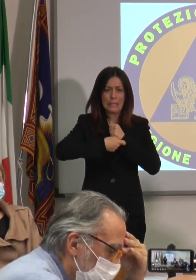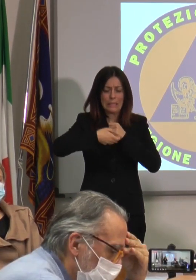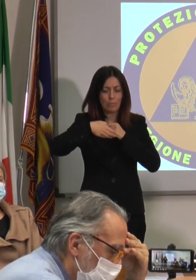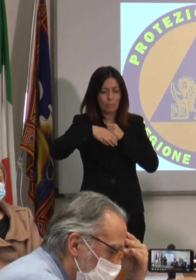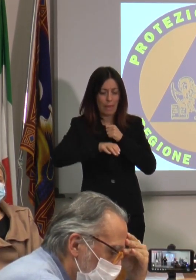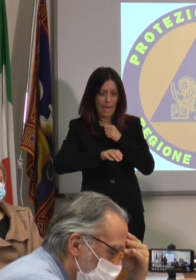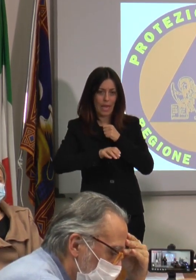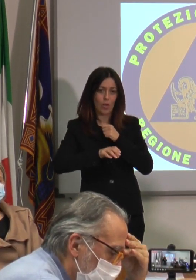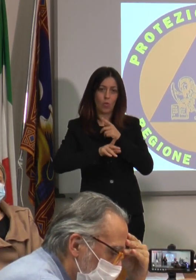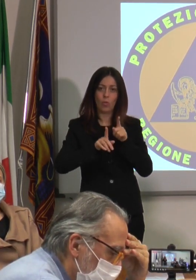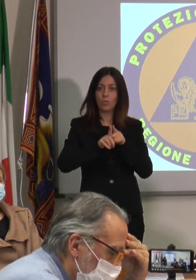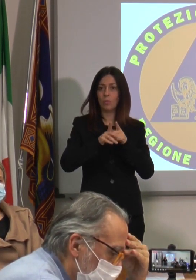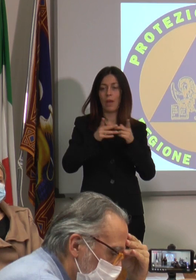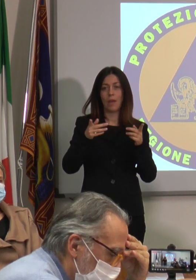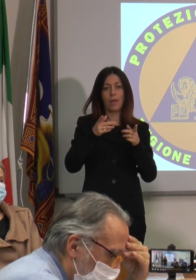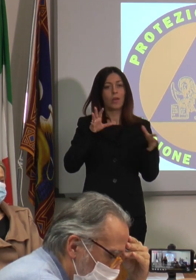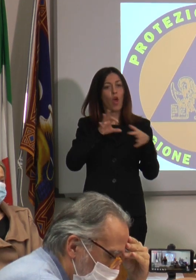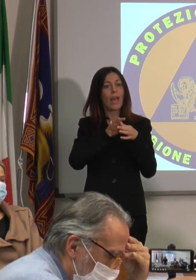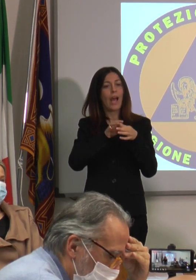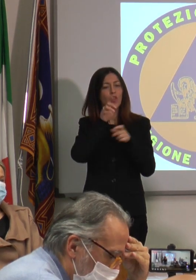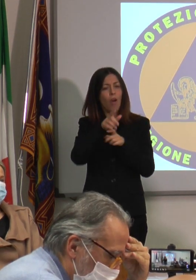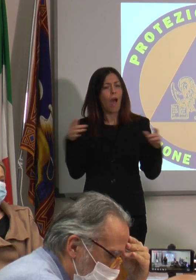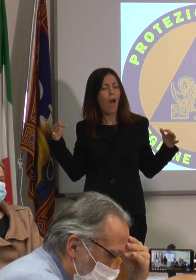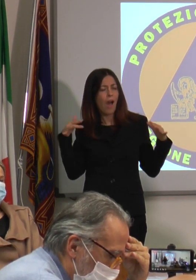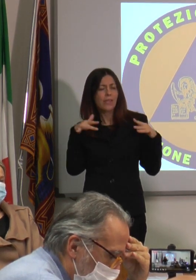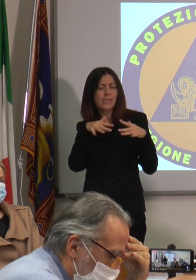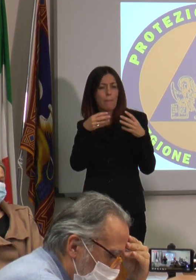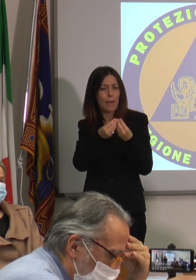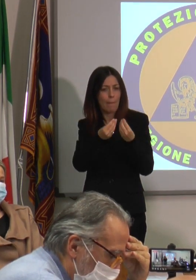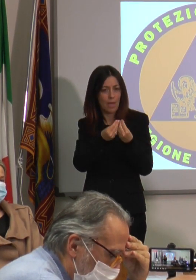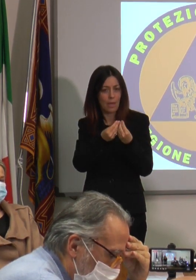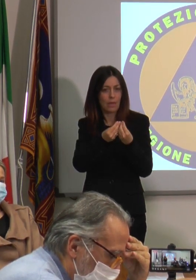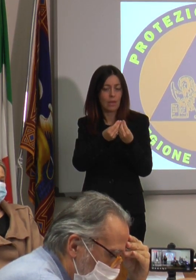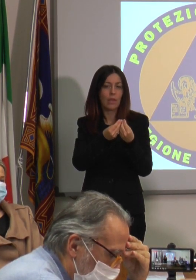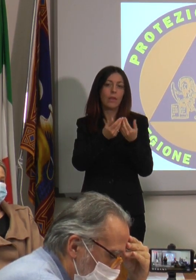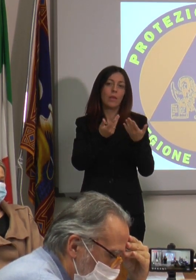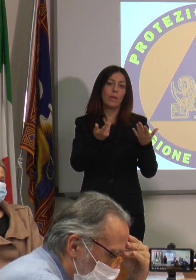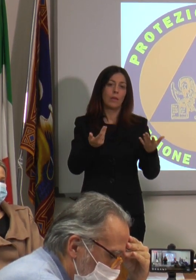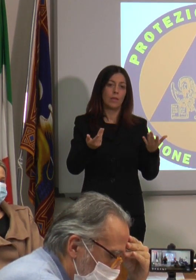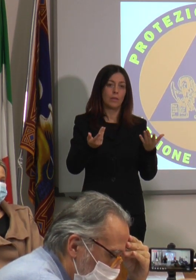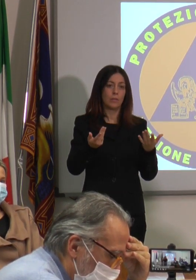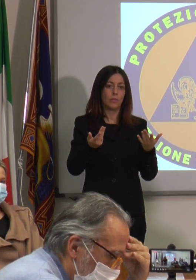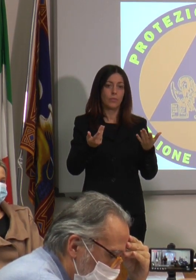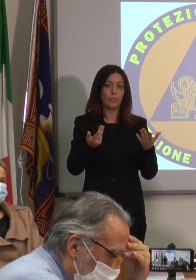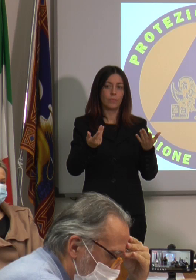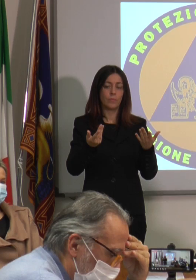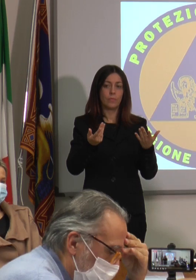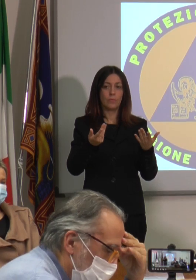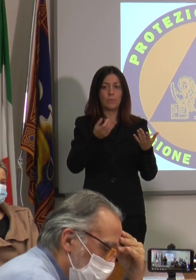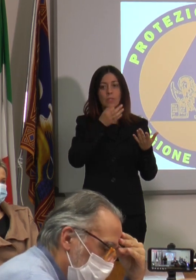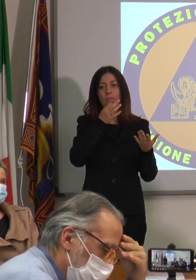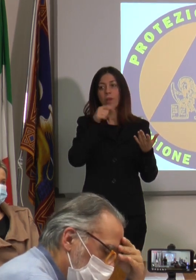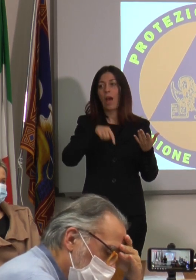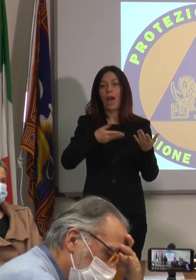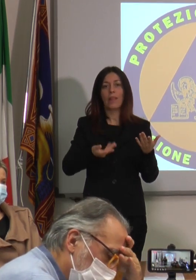di assembramenti, e quindi ci saranno delle restrizioni che non saranno da lockdown, non